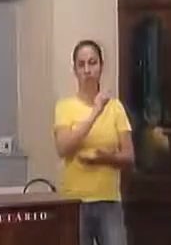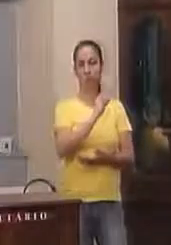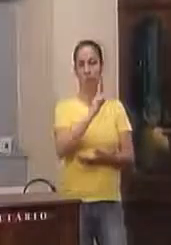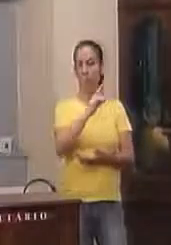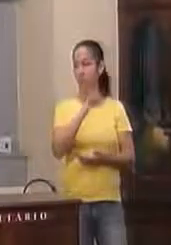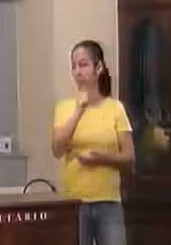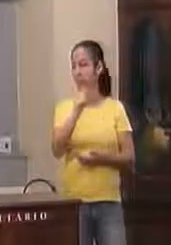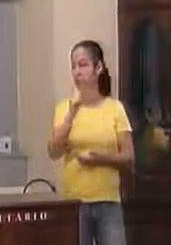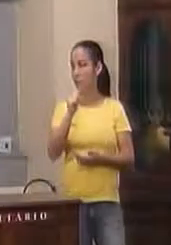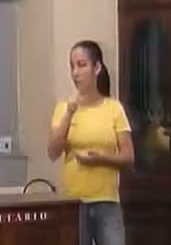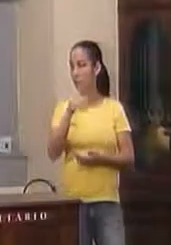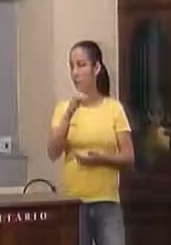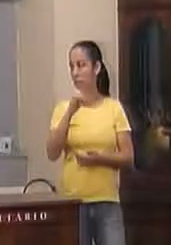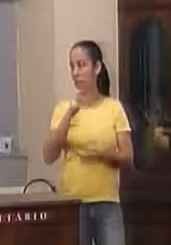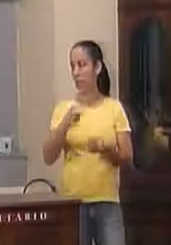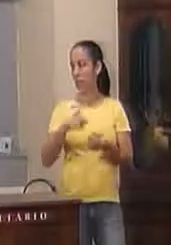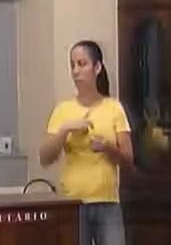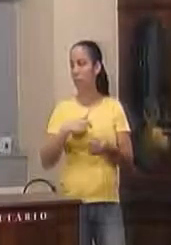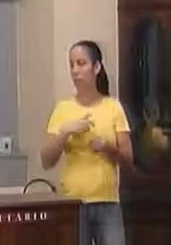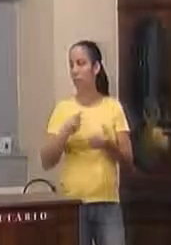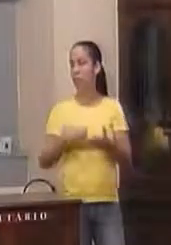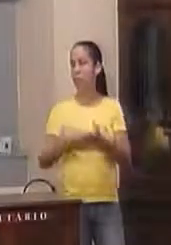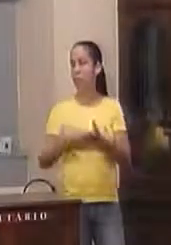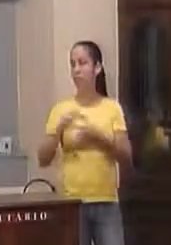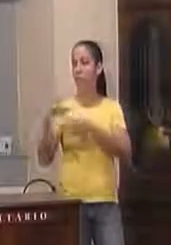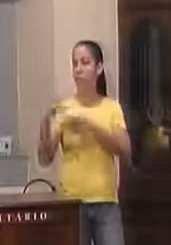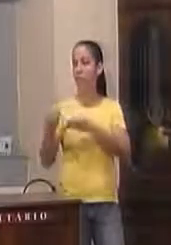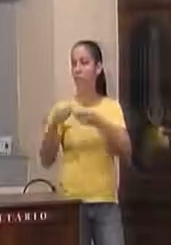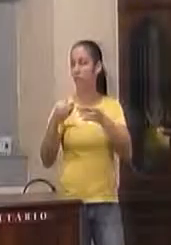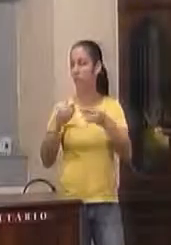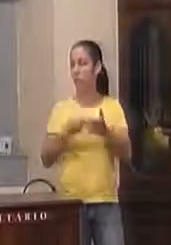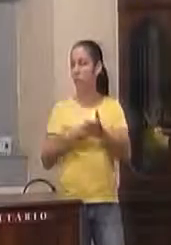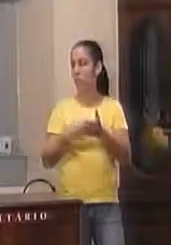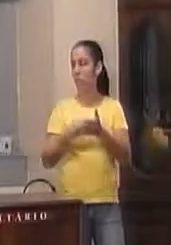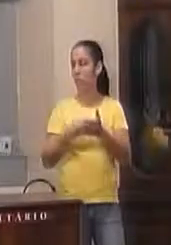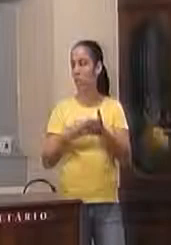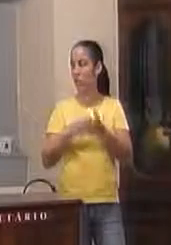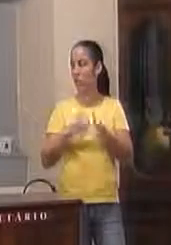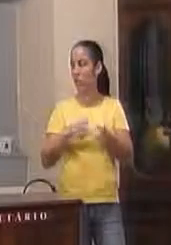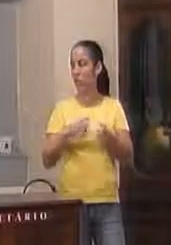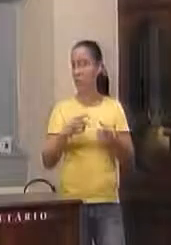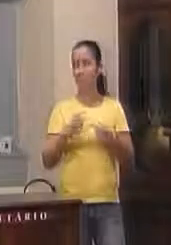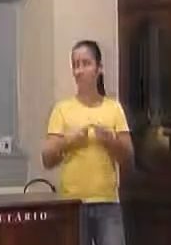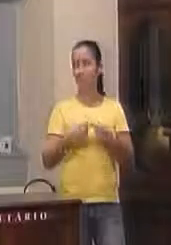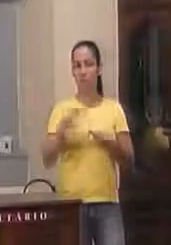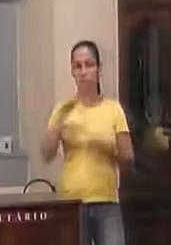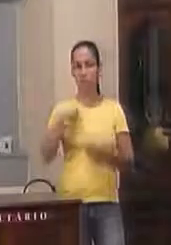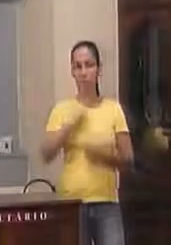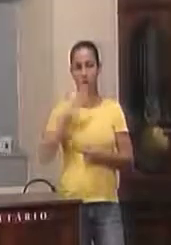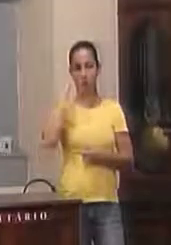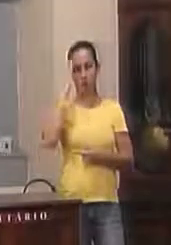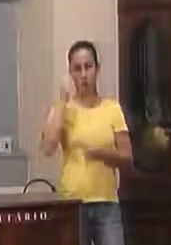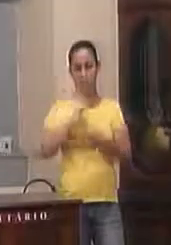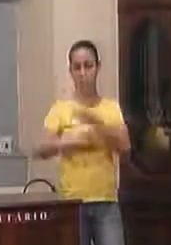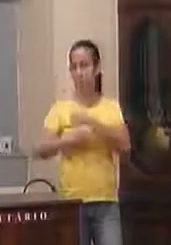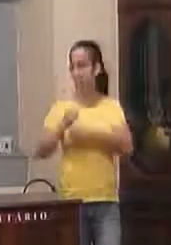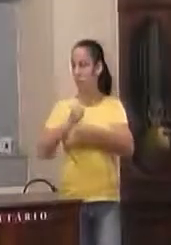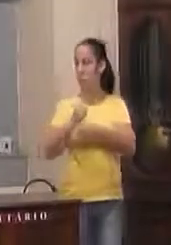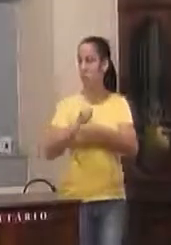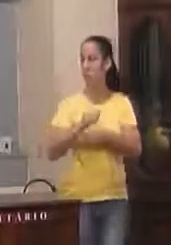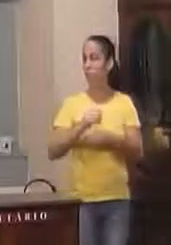Prefeitura está cumprindo todas as suas obrigações, porque a gente sabe que no passado isso